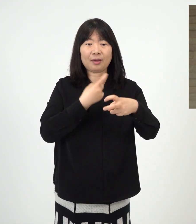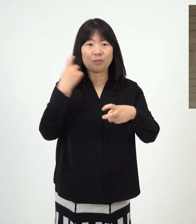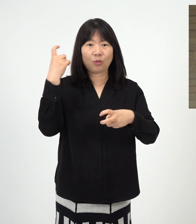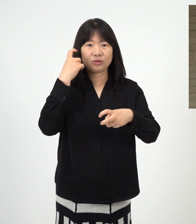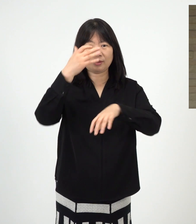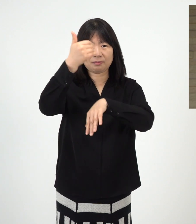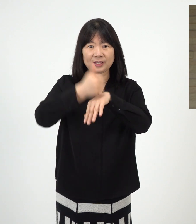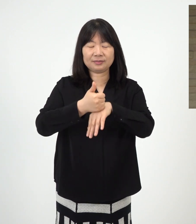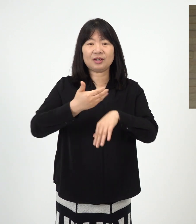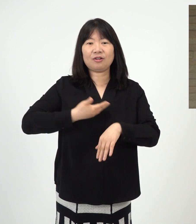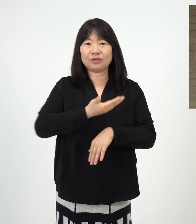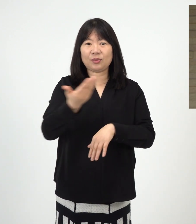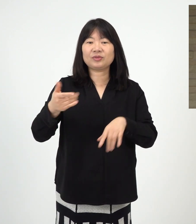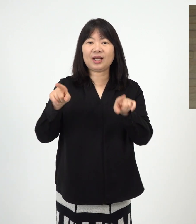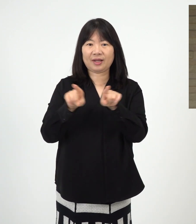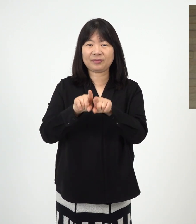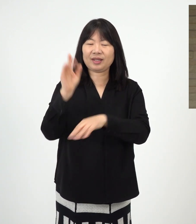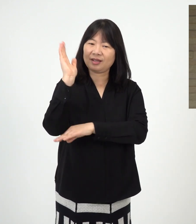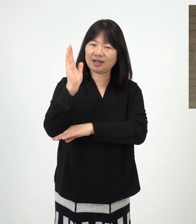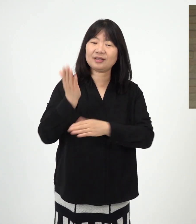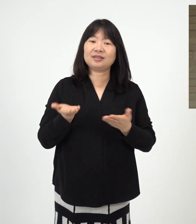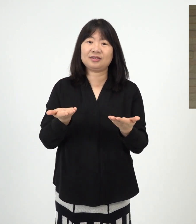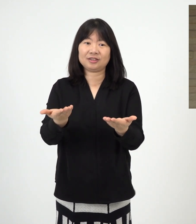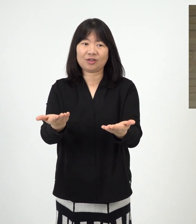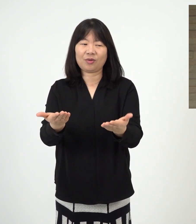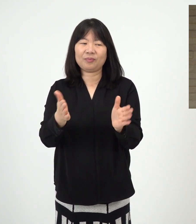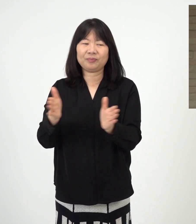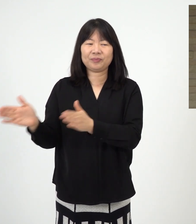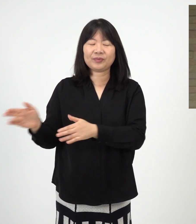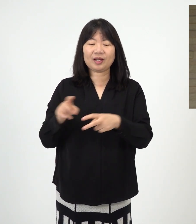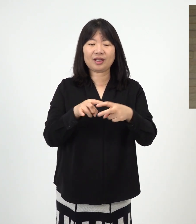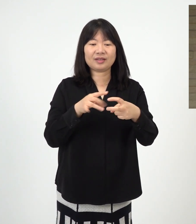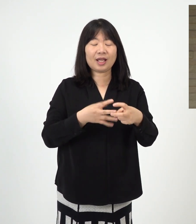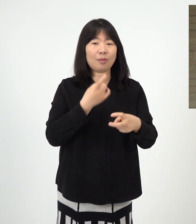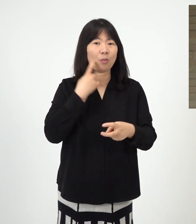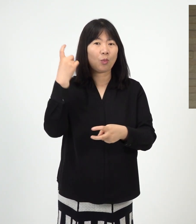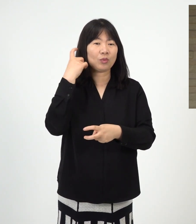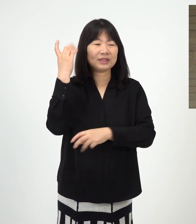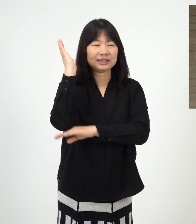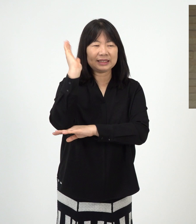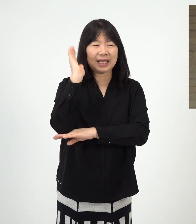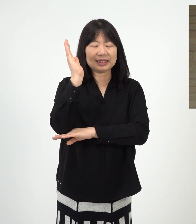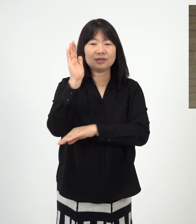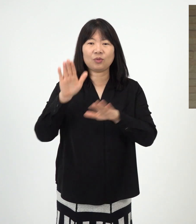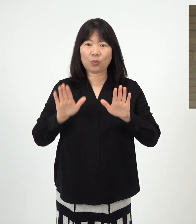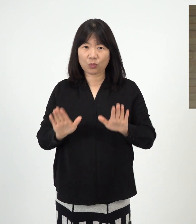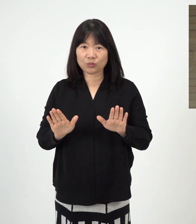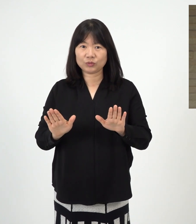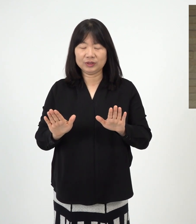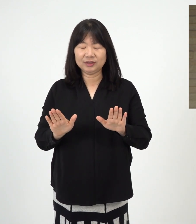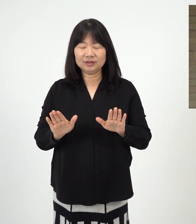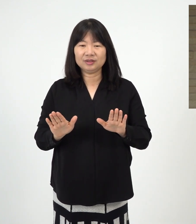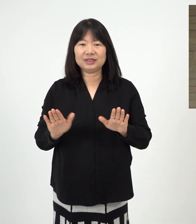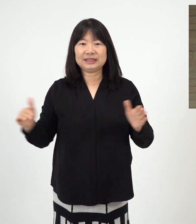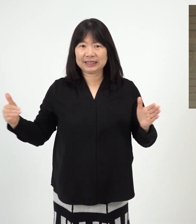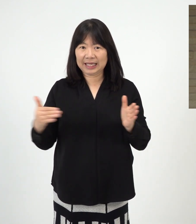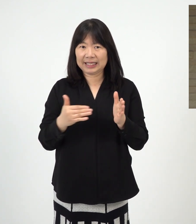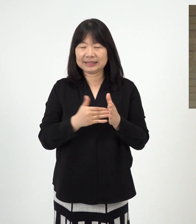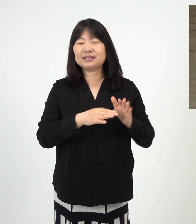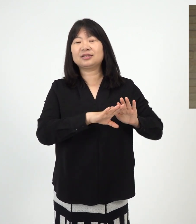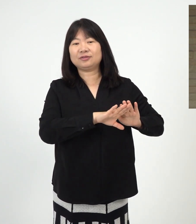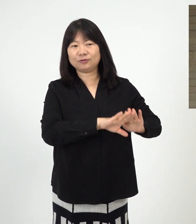오늘 여러분들과 다룰 겁니다. 그리고 마태복음 강해는 오늘로서 잠시